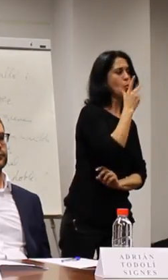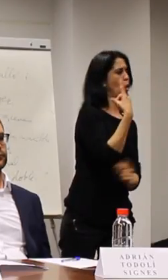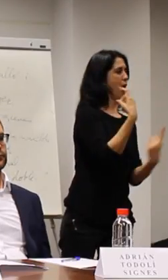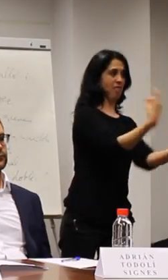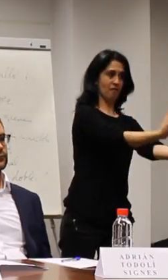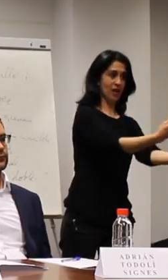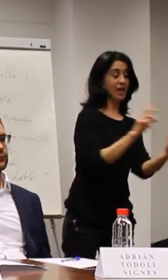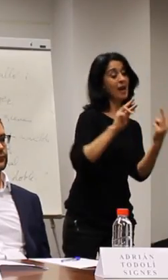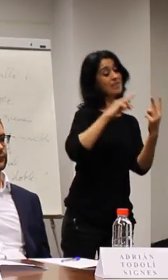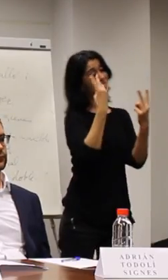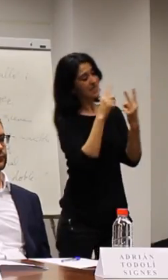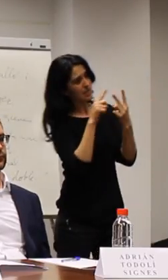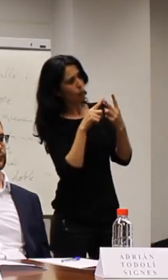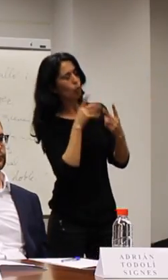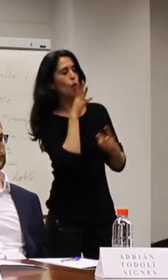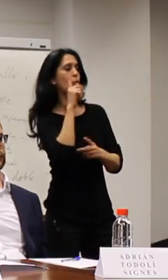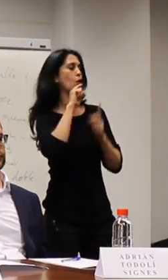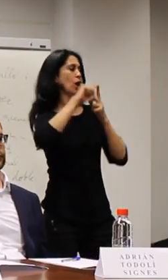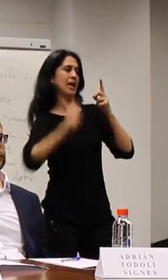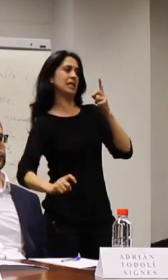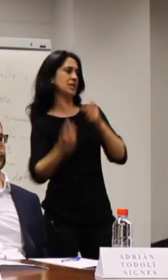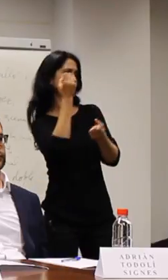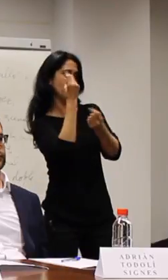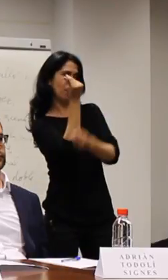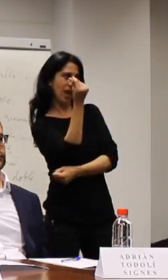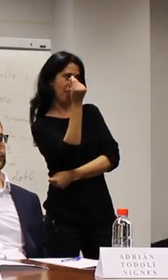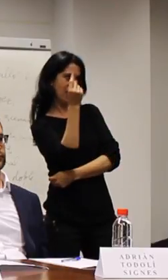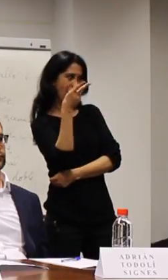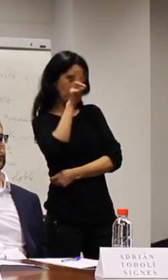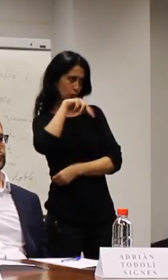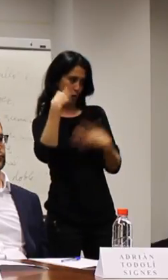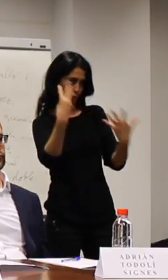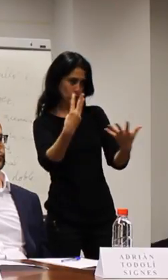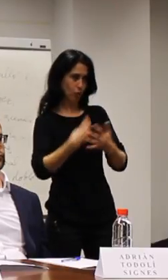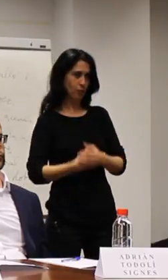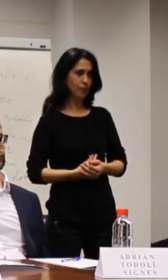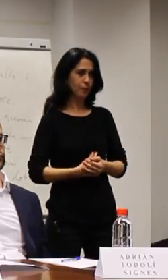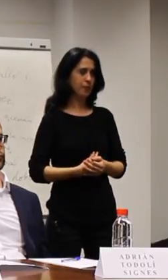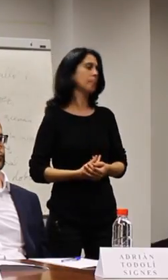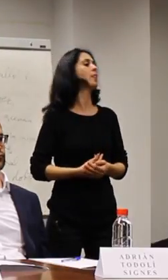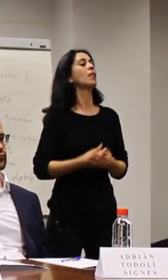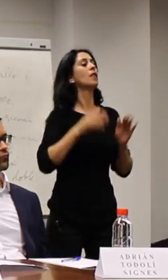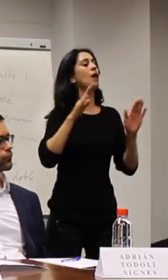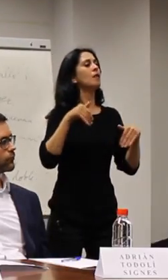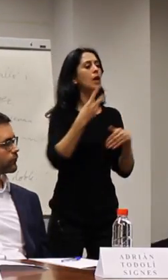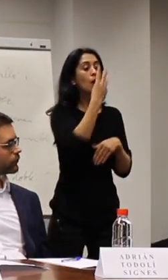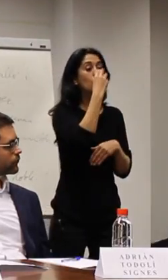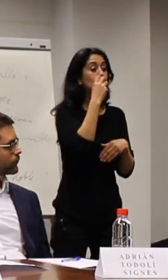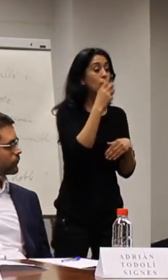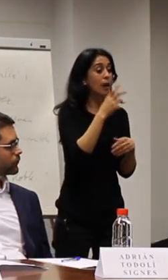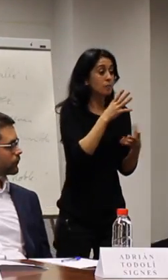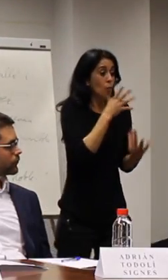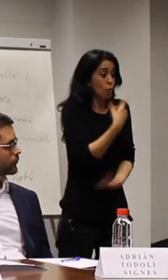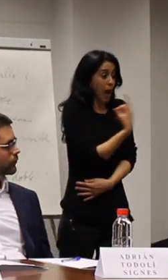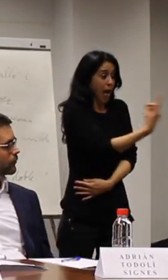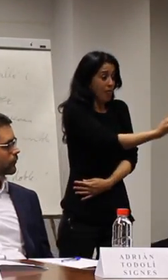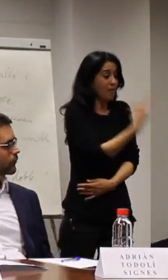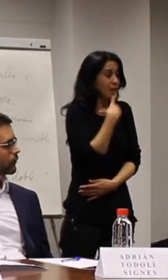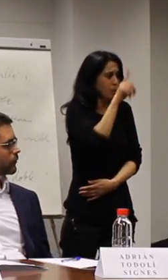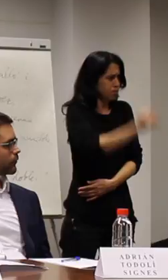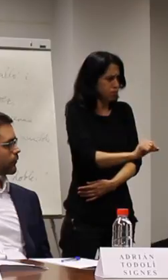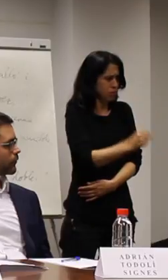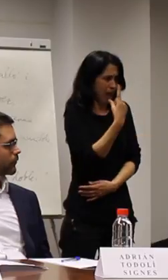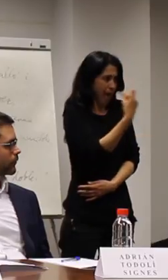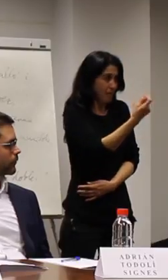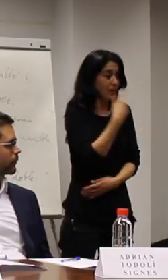capitalismo como consecuencia de la crisis financiera de 2008, ¿no? Y se buscan vías económicas alternativas por necesidad de abaratar y